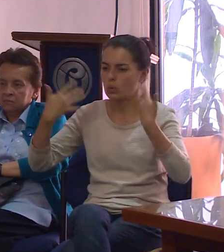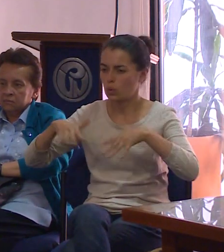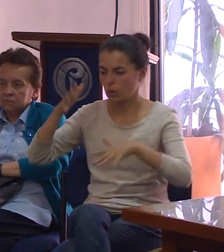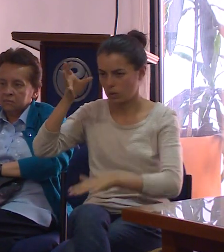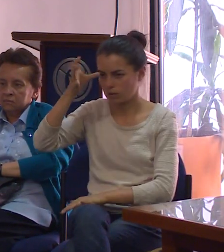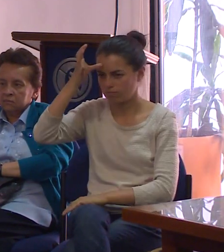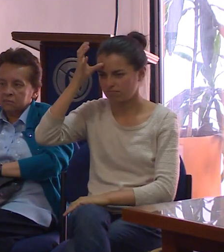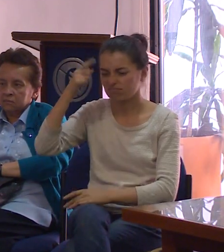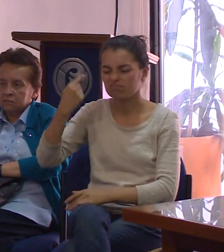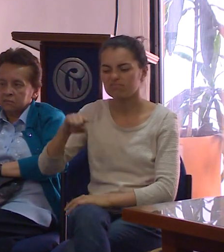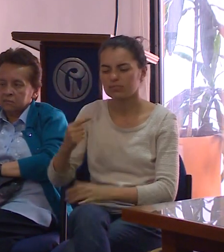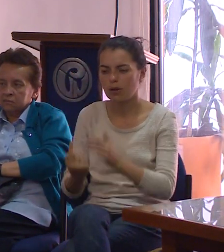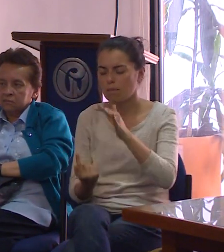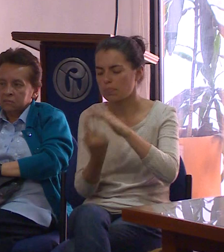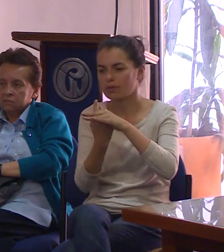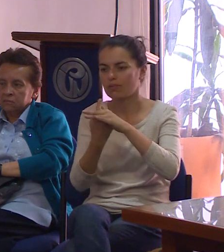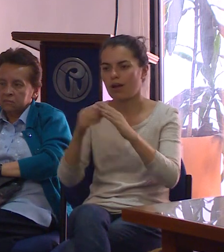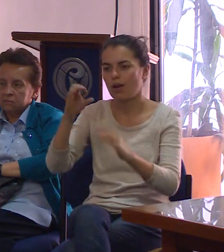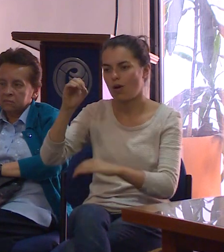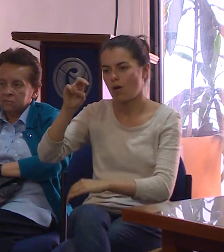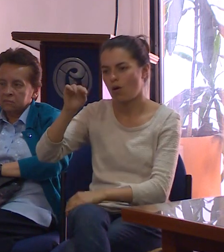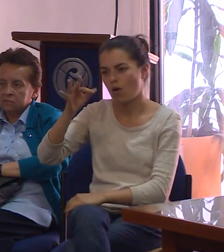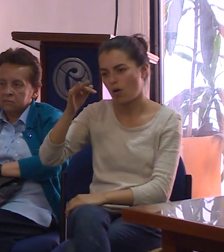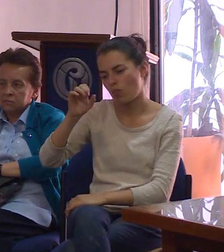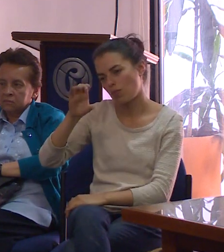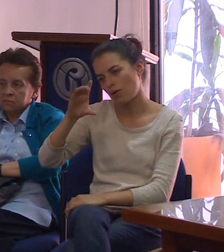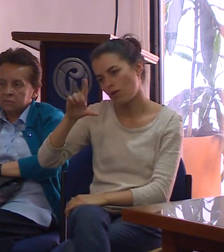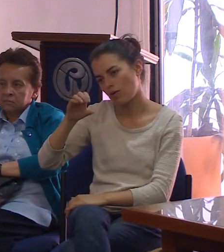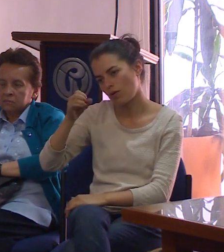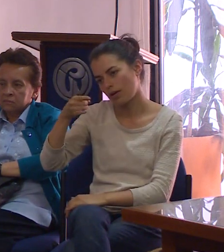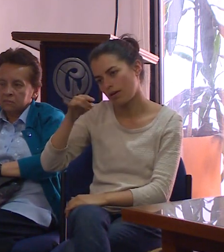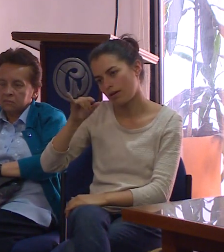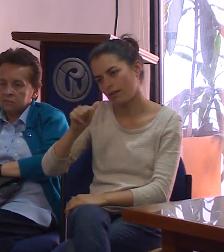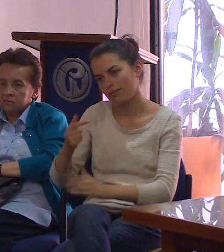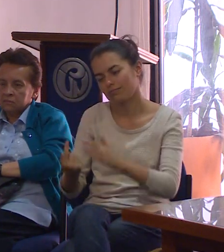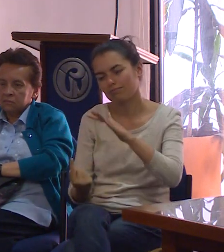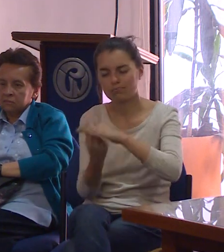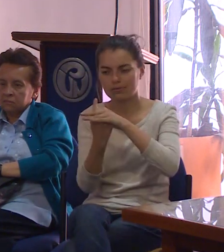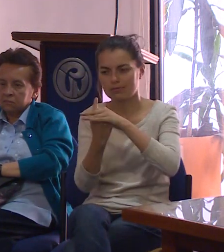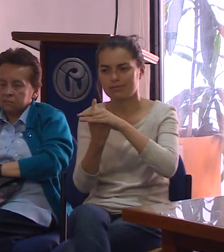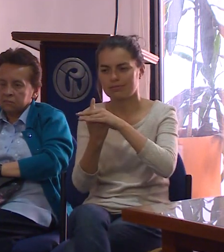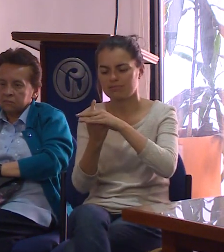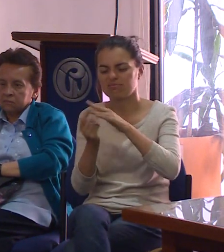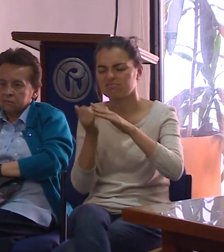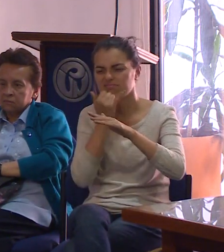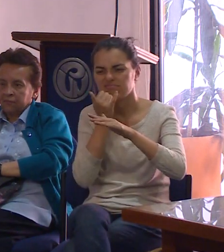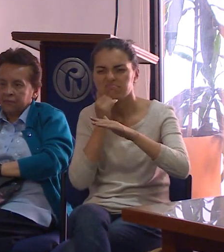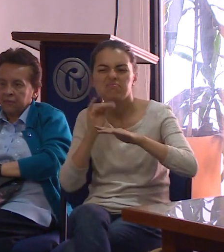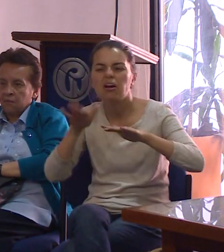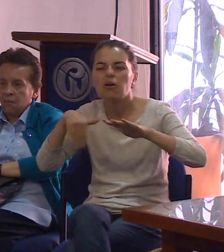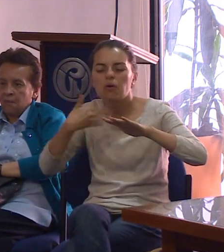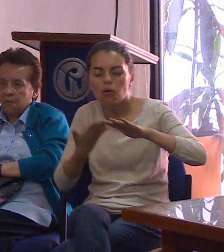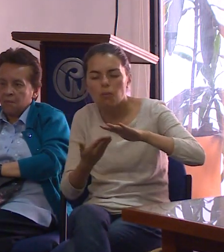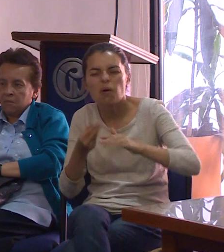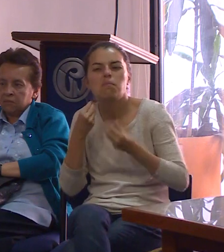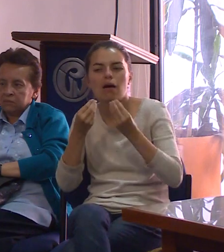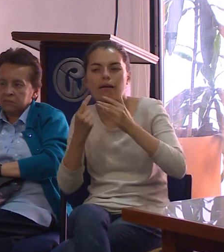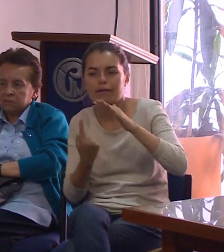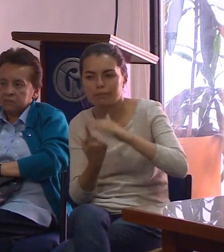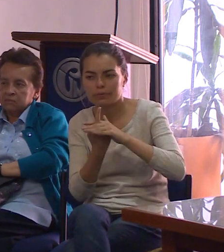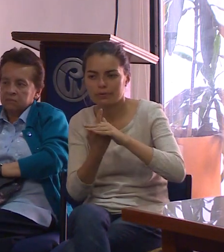eso ontológico que configura nuevo conocimiento para la enseñanza de la biología en